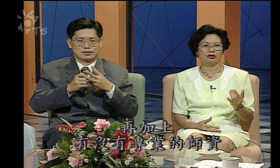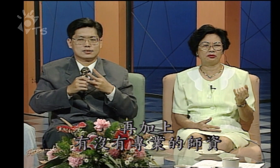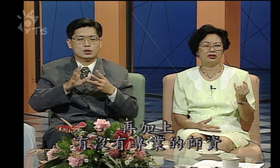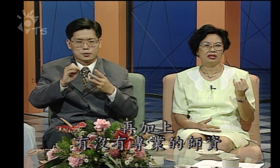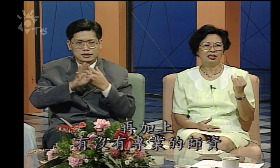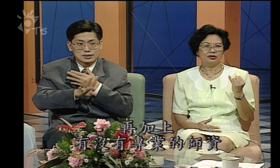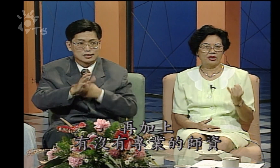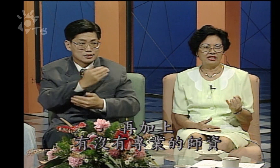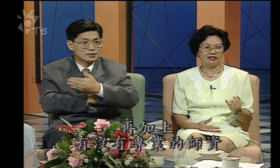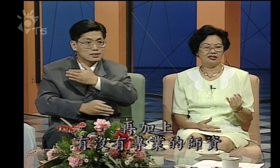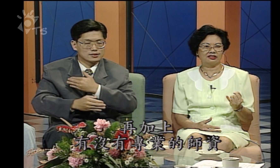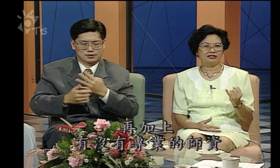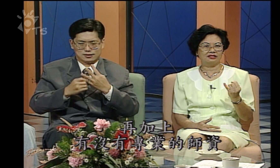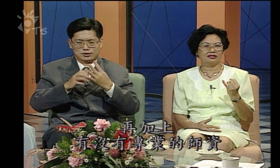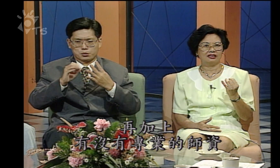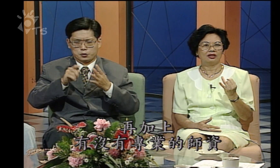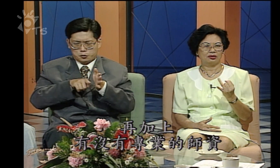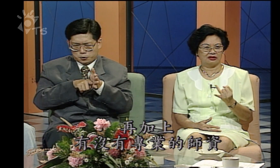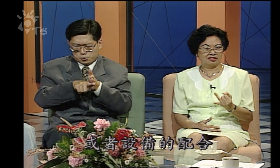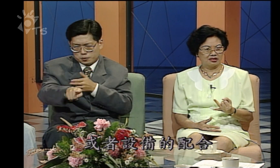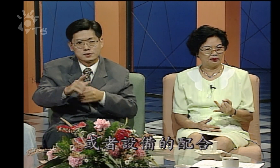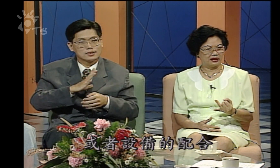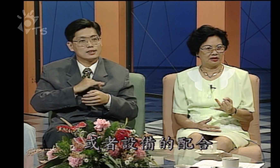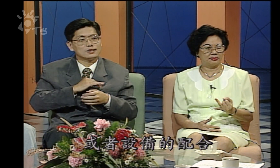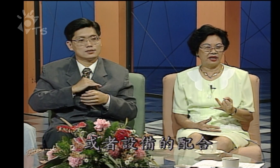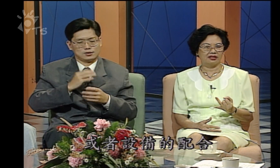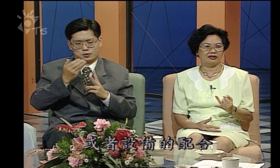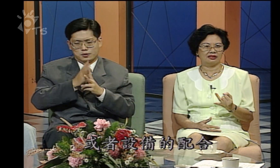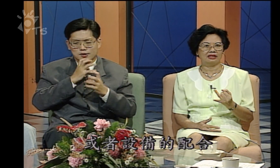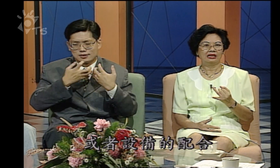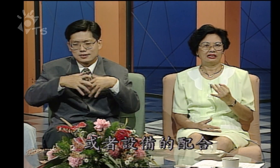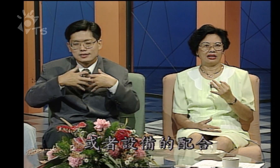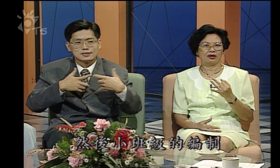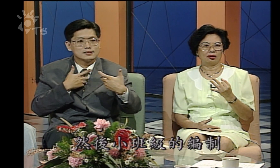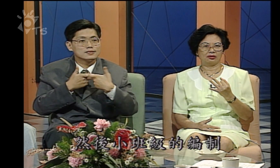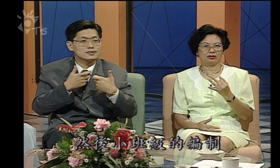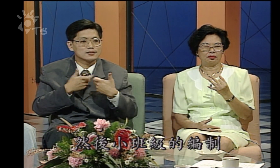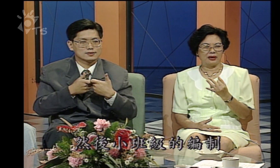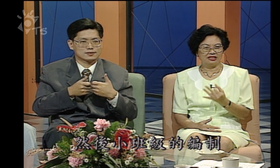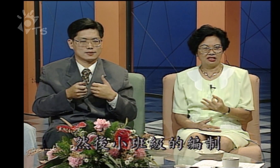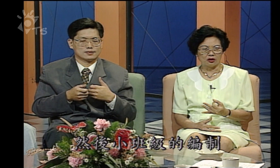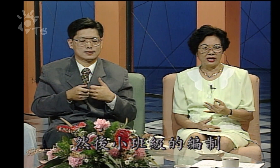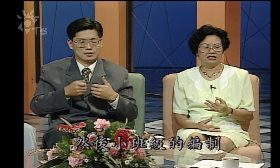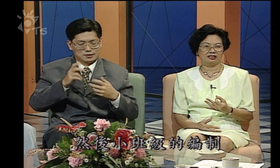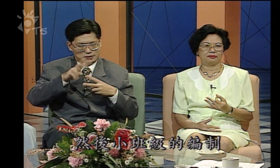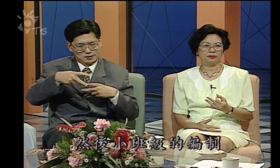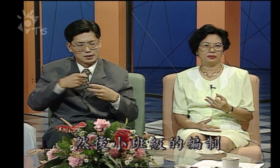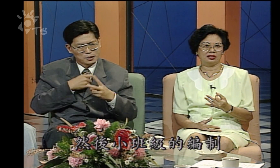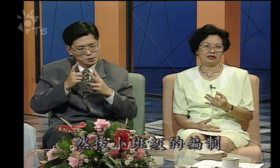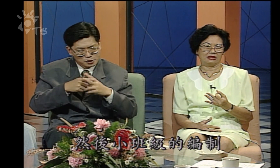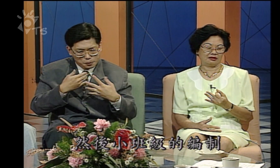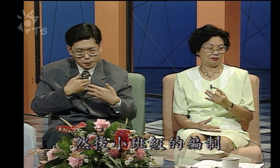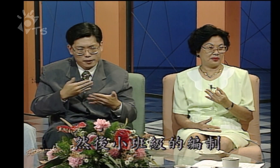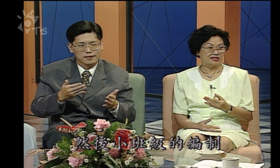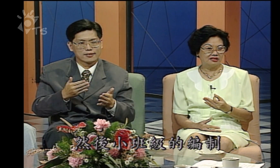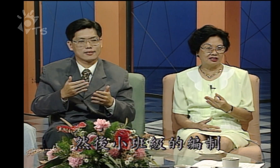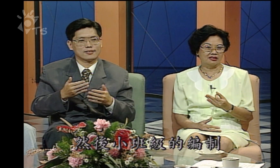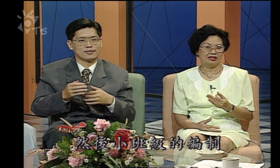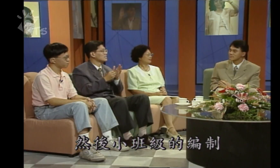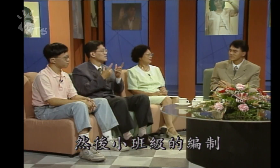没有专业的师资或者设备的配合，然后小班级的编制，要